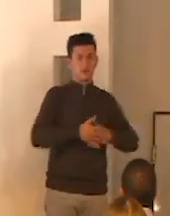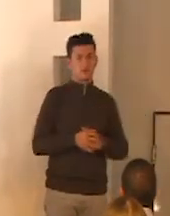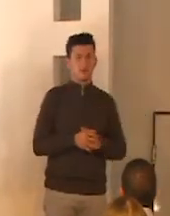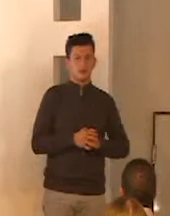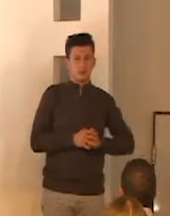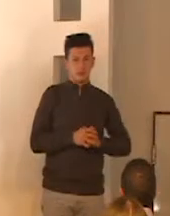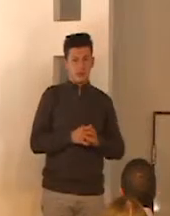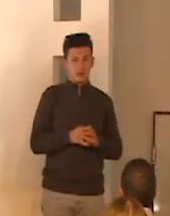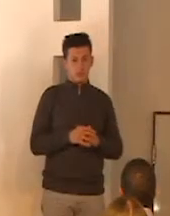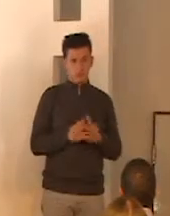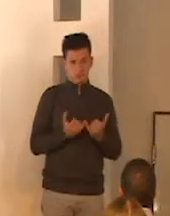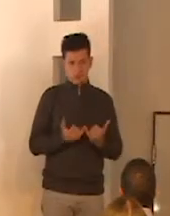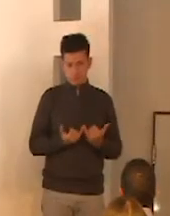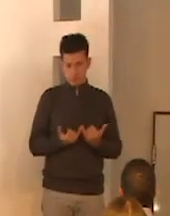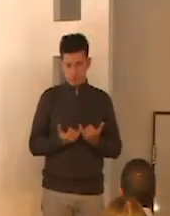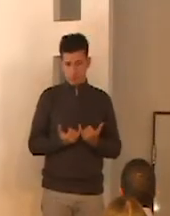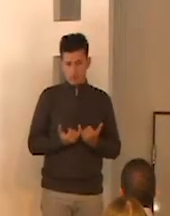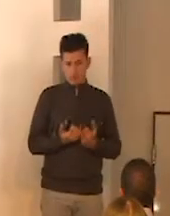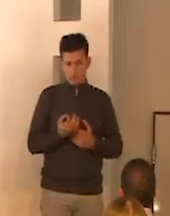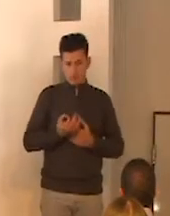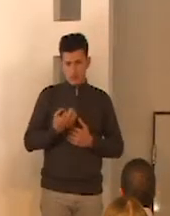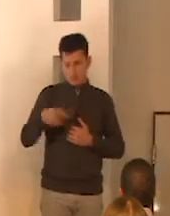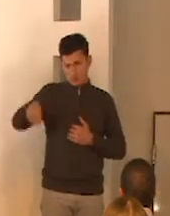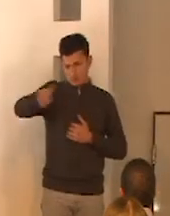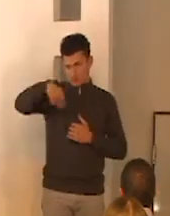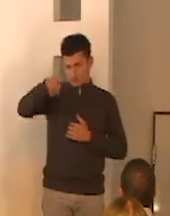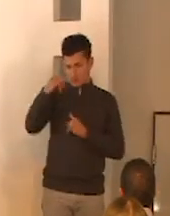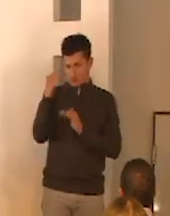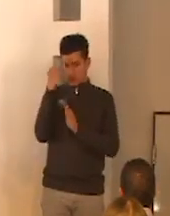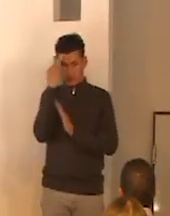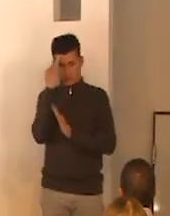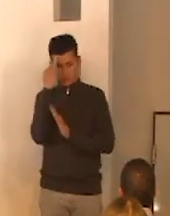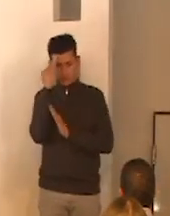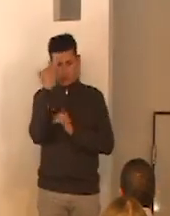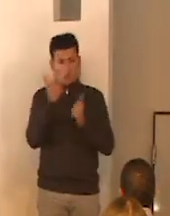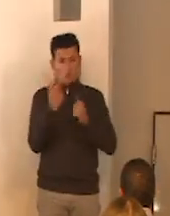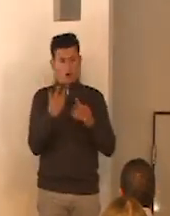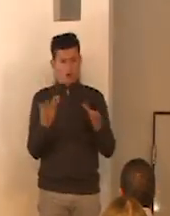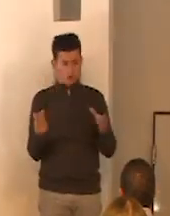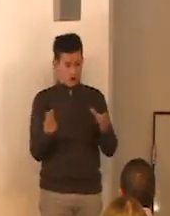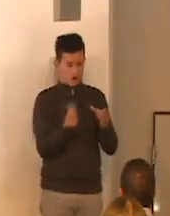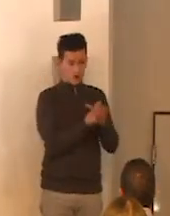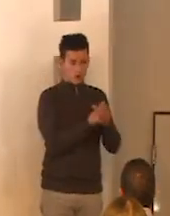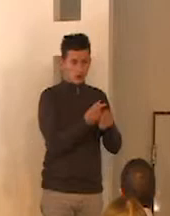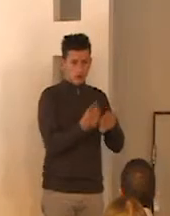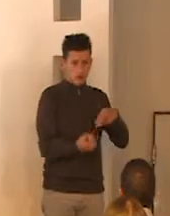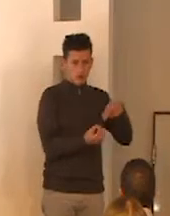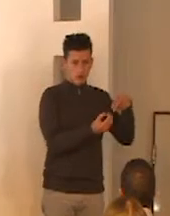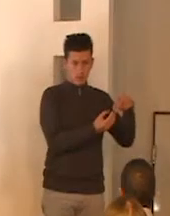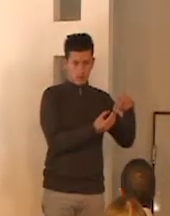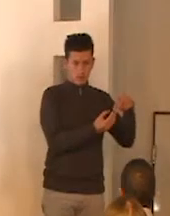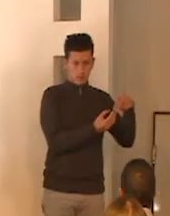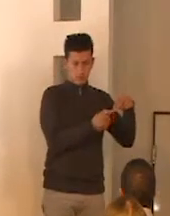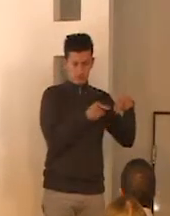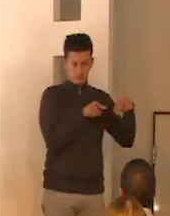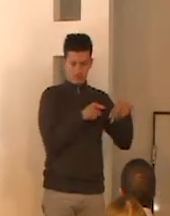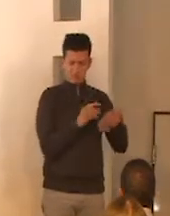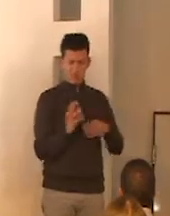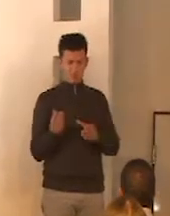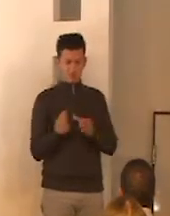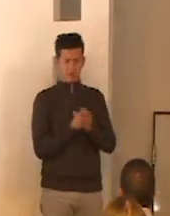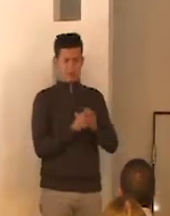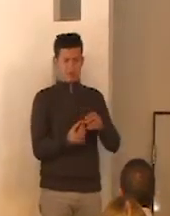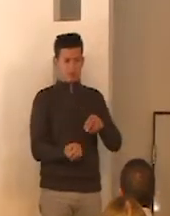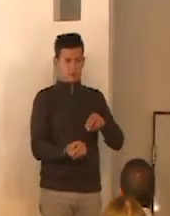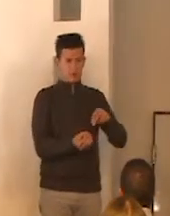se está hablando, y todos ustedes lo saben, de la inclusión educativa. Una inclusión